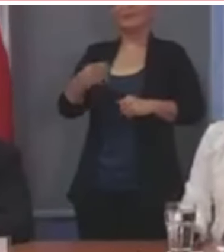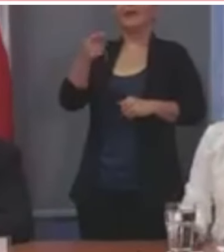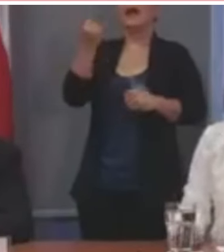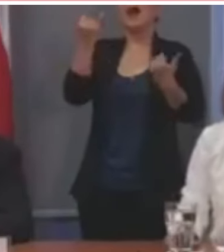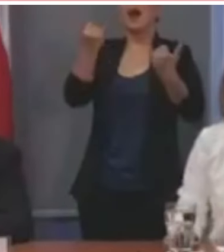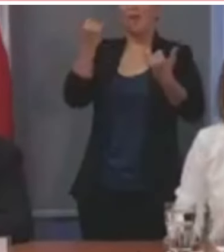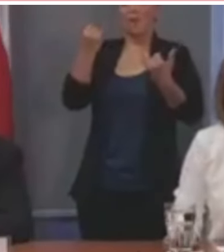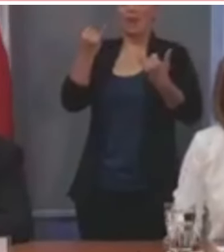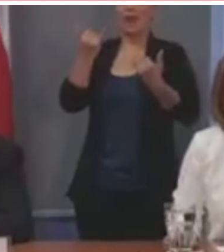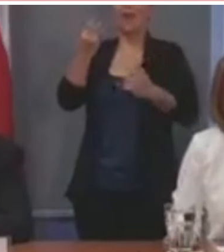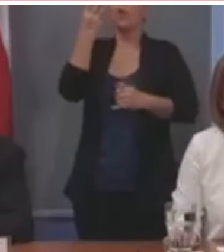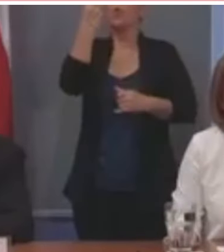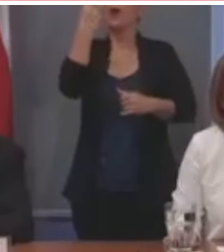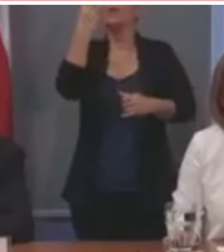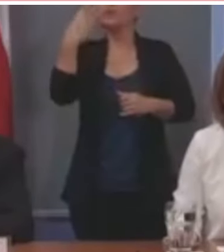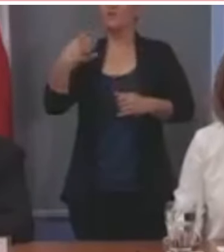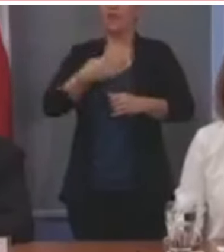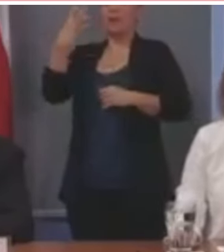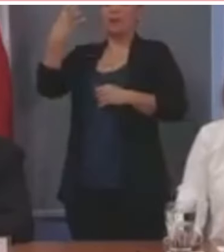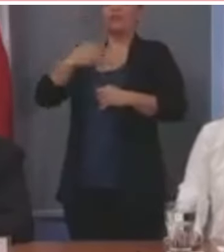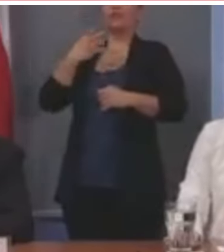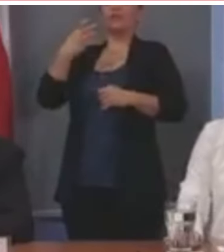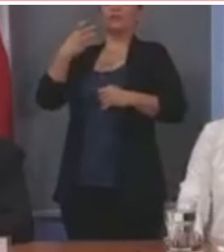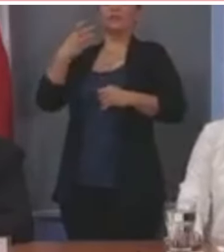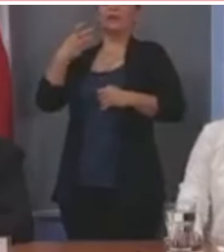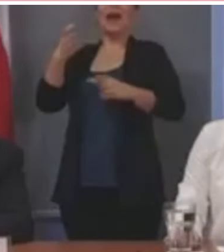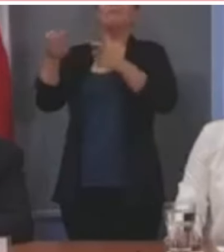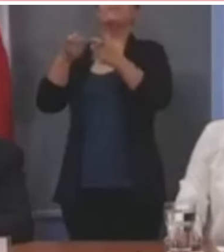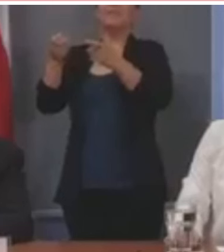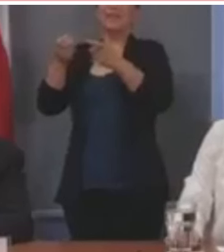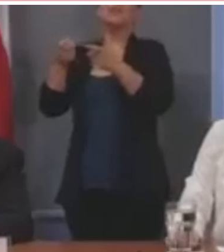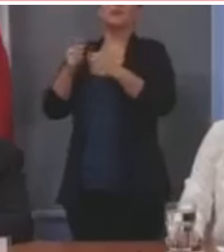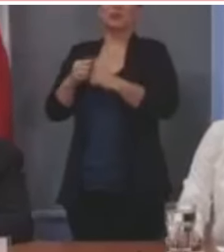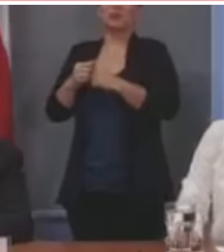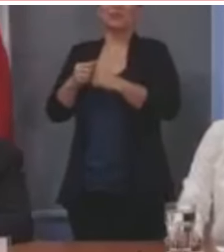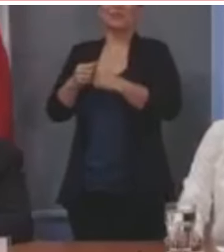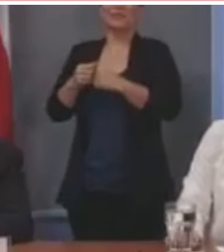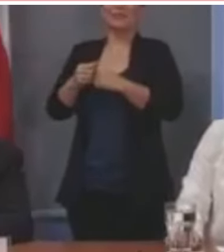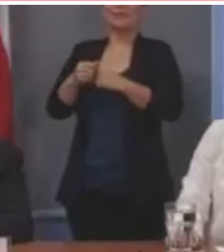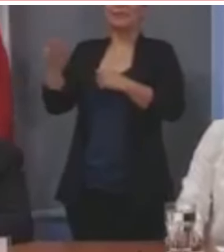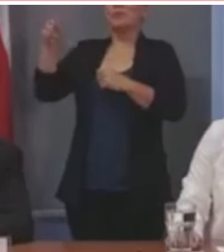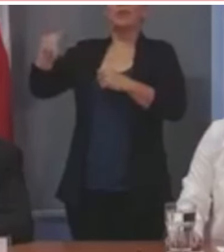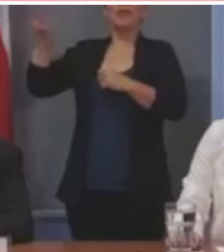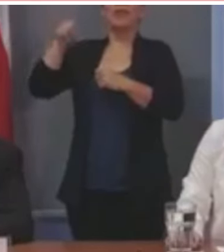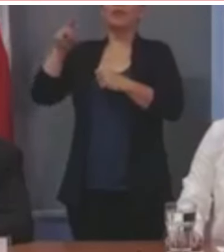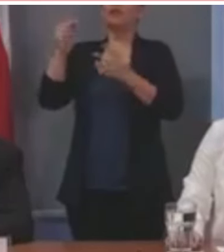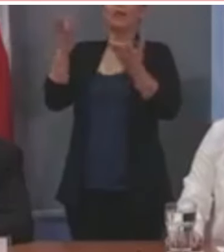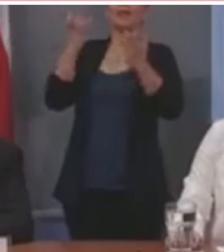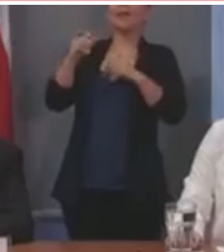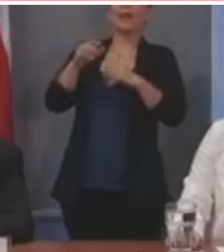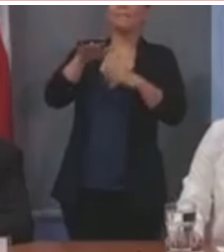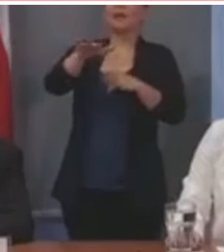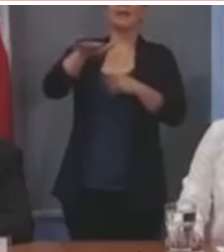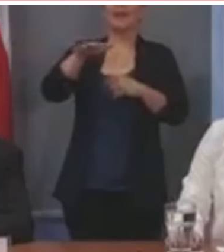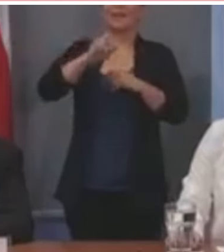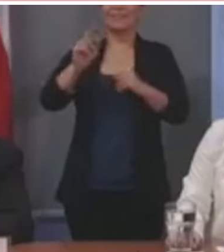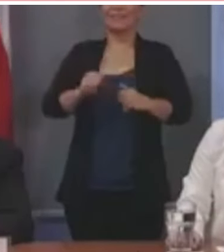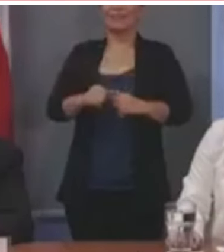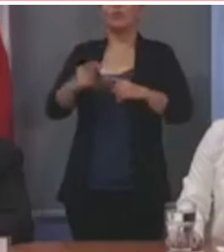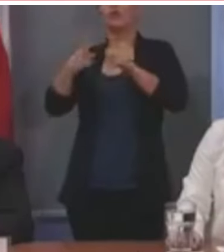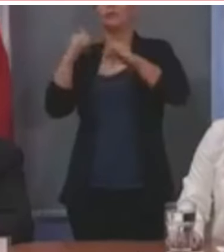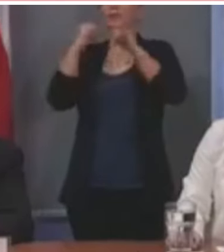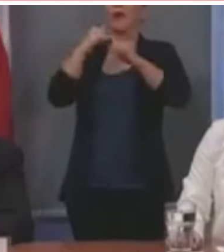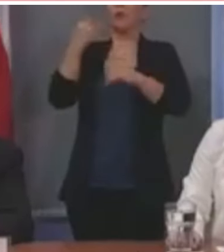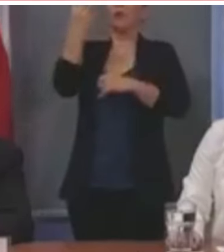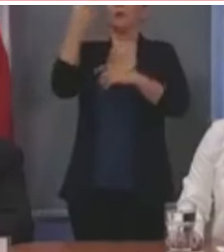Tengo 4 reclamos administrativos de personas que de alguna manera se adhieren a un reglamento porque no quieren marcar.